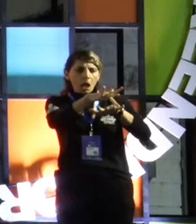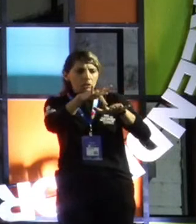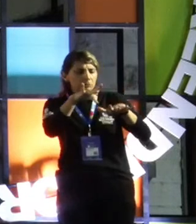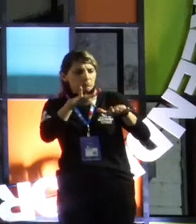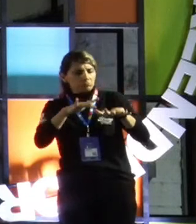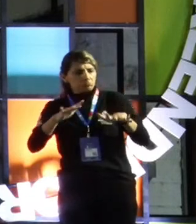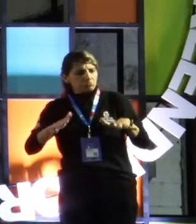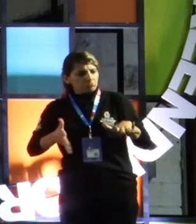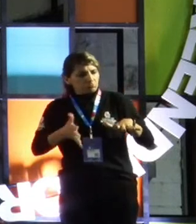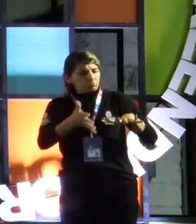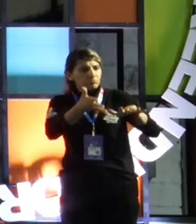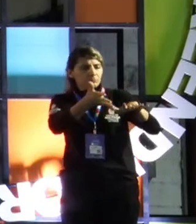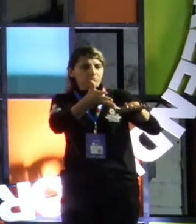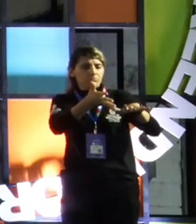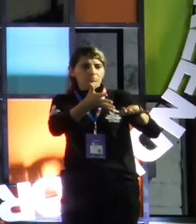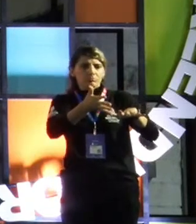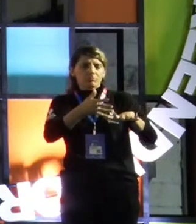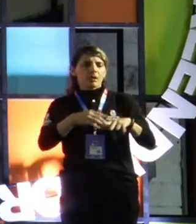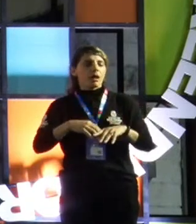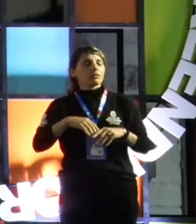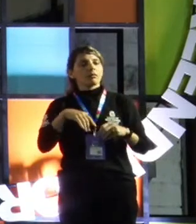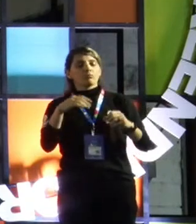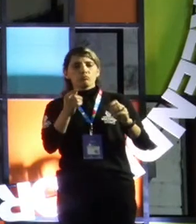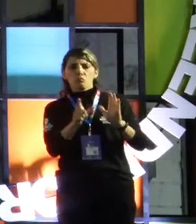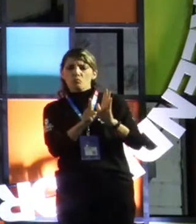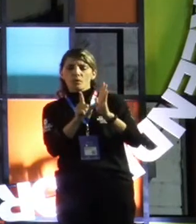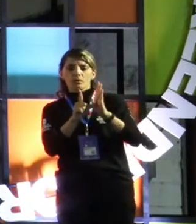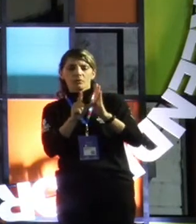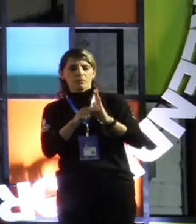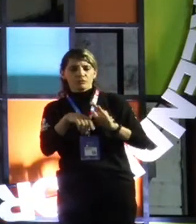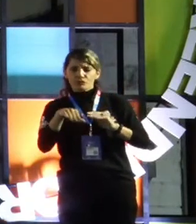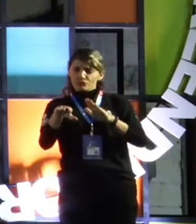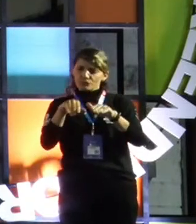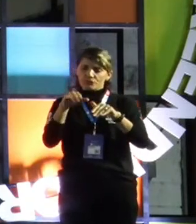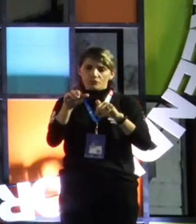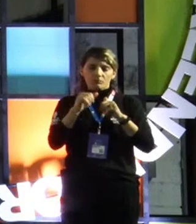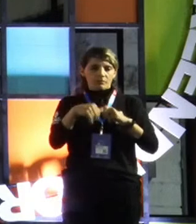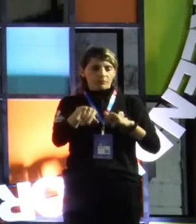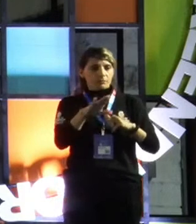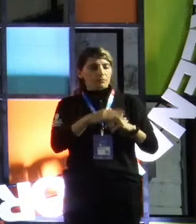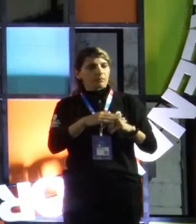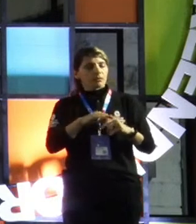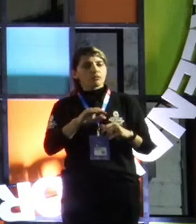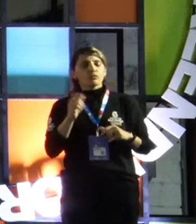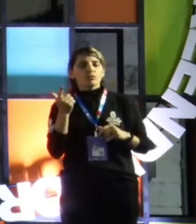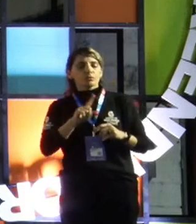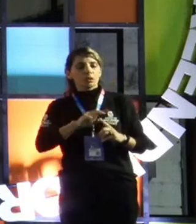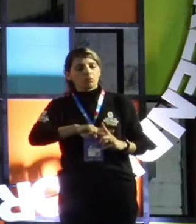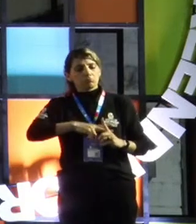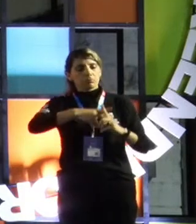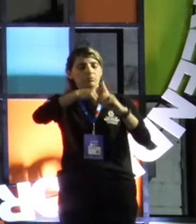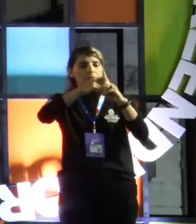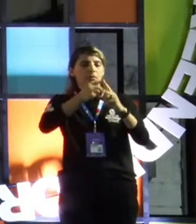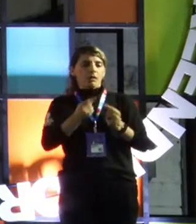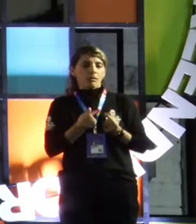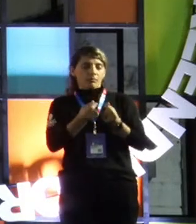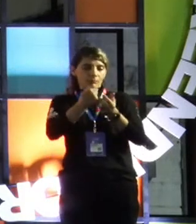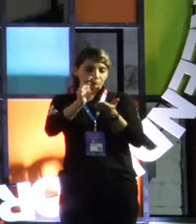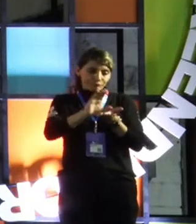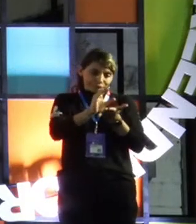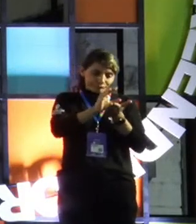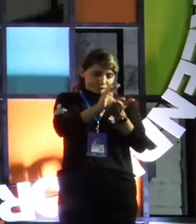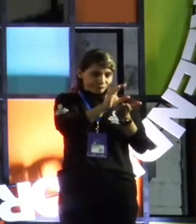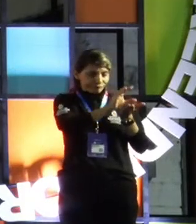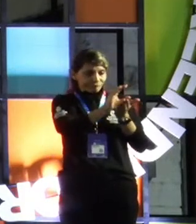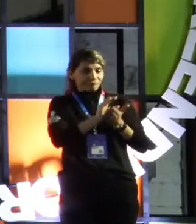chega um comércio local e faz uma proposta para você, você vai aumentar o faturamento daquela loja. E automaticamente essa